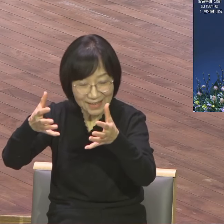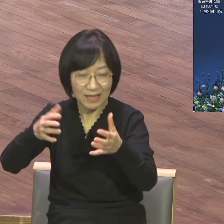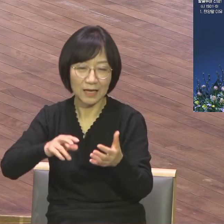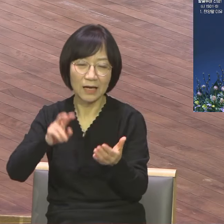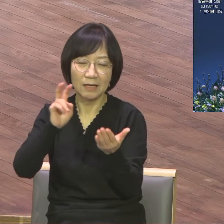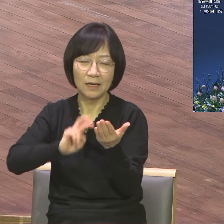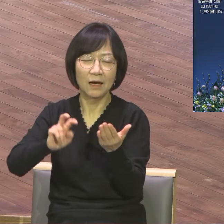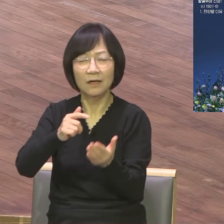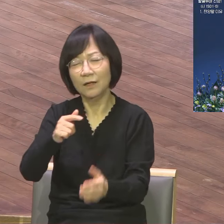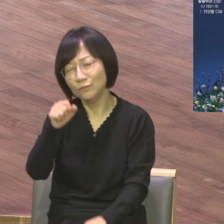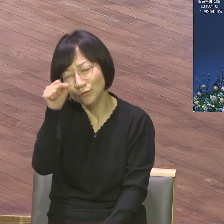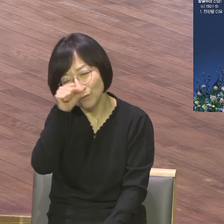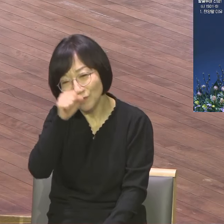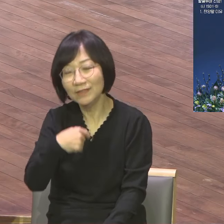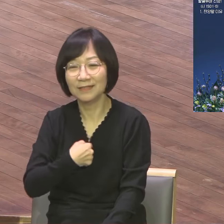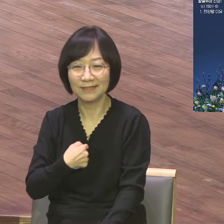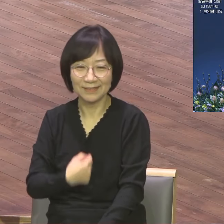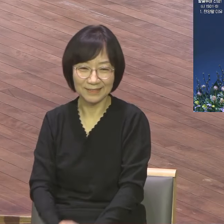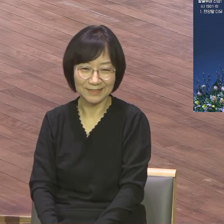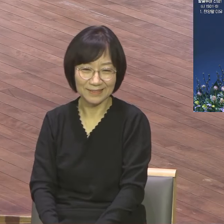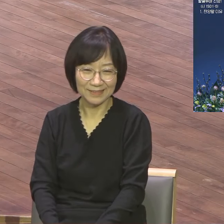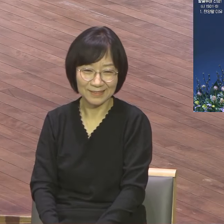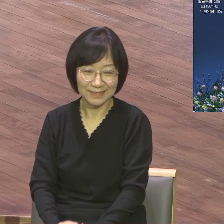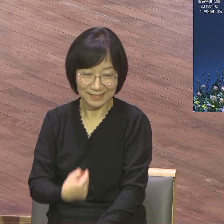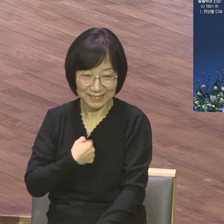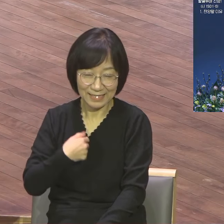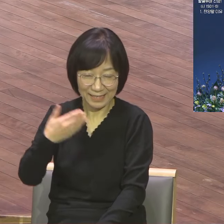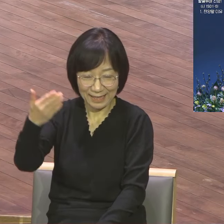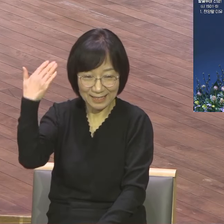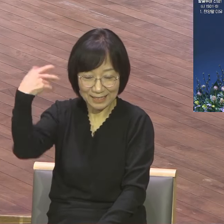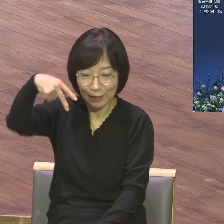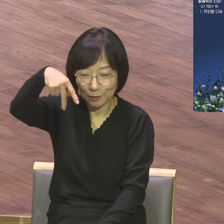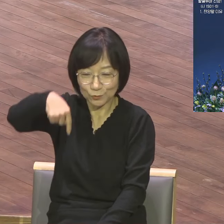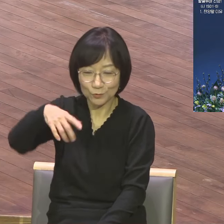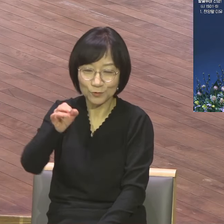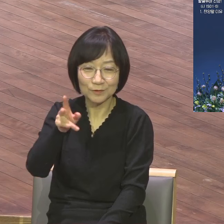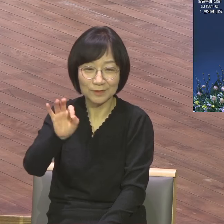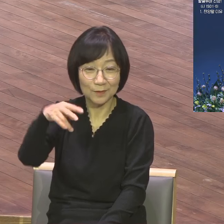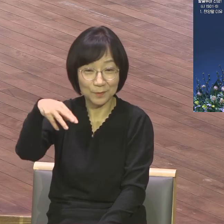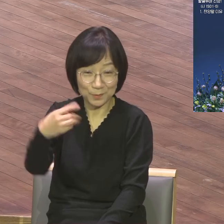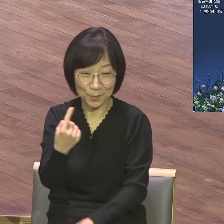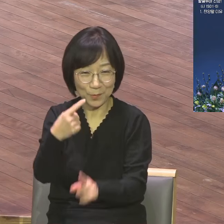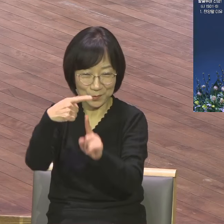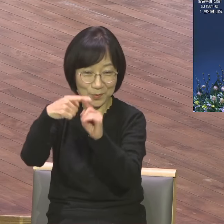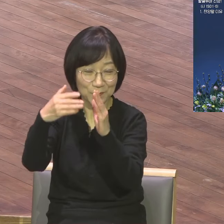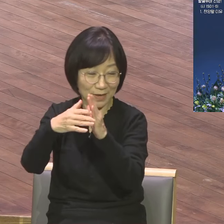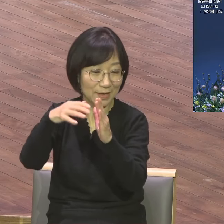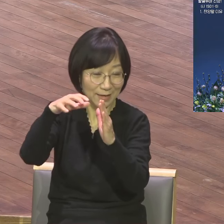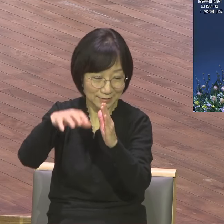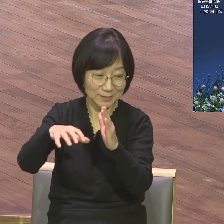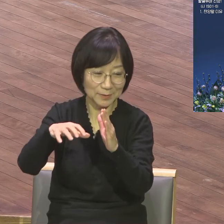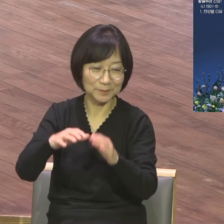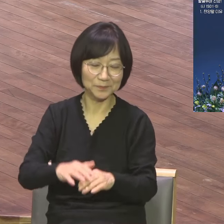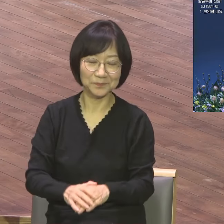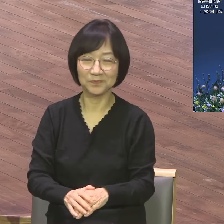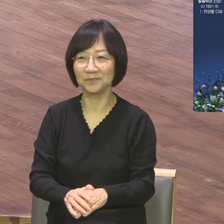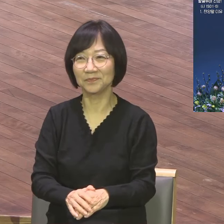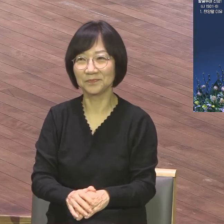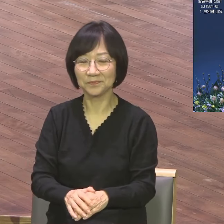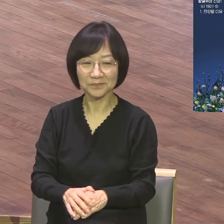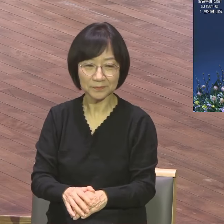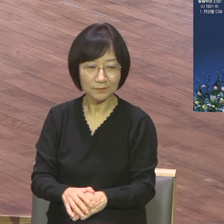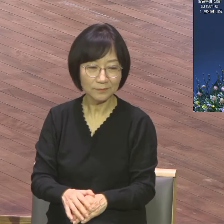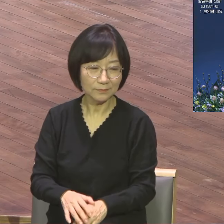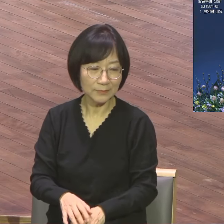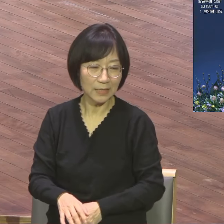찬양을 제가 이 평신도 때 부산 수영로에서 어느 목사님 집회를 하고 나갔어요. 그